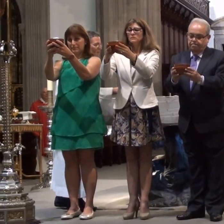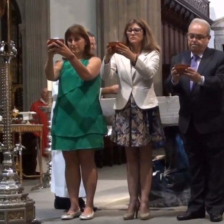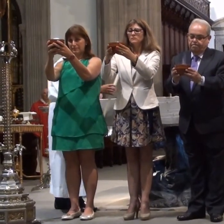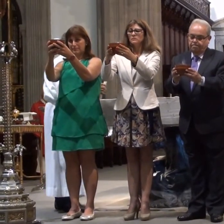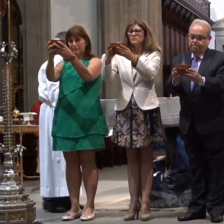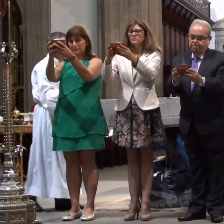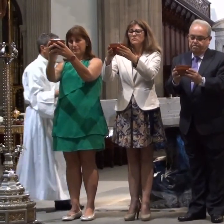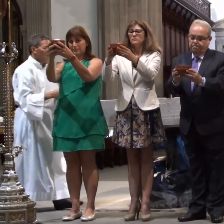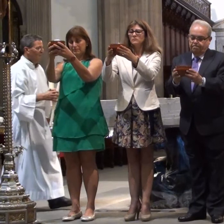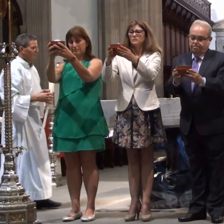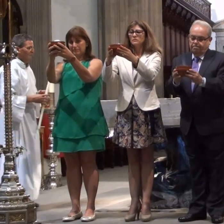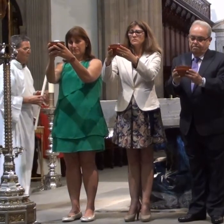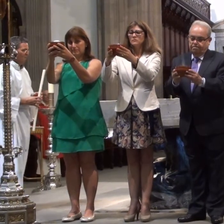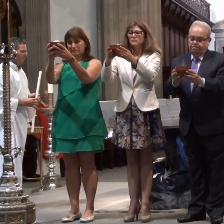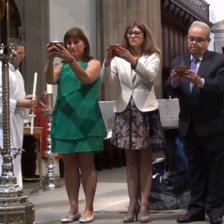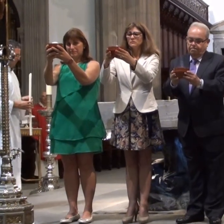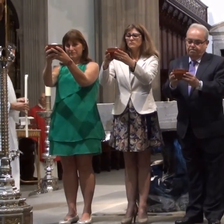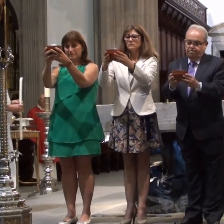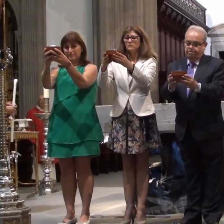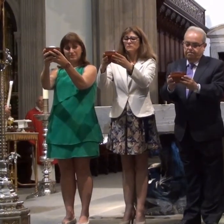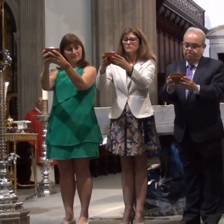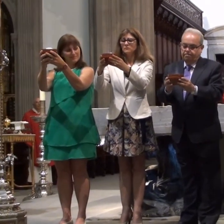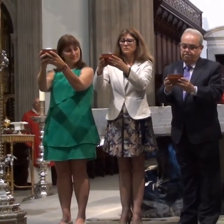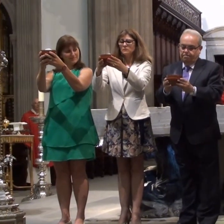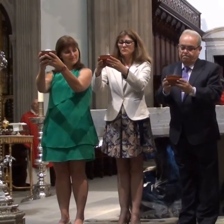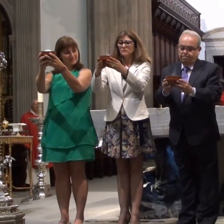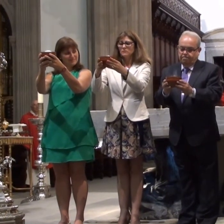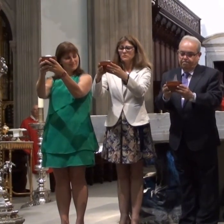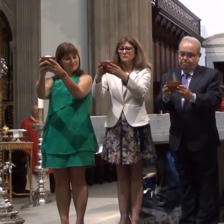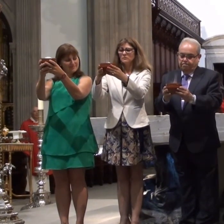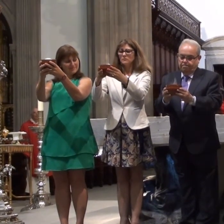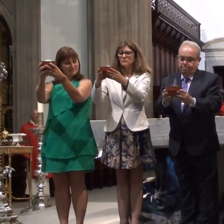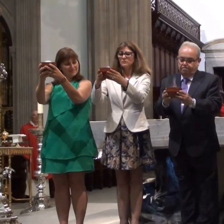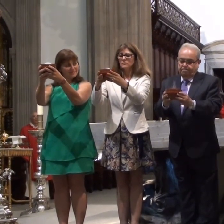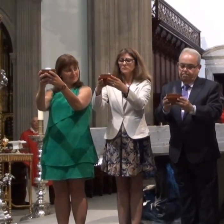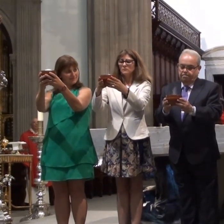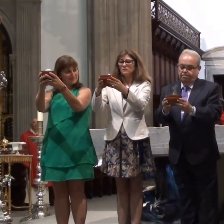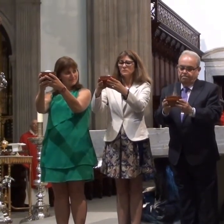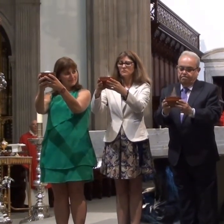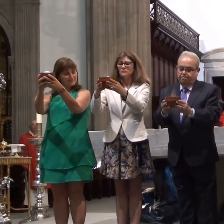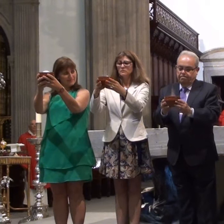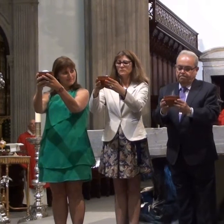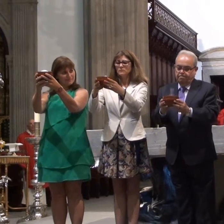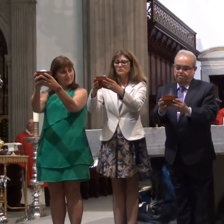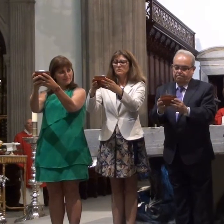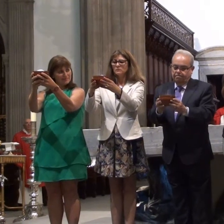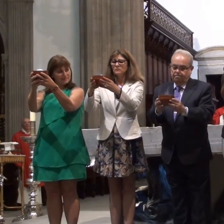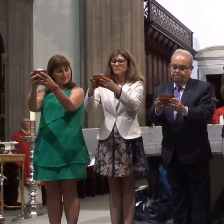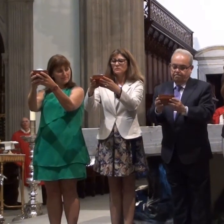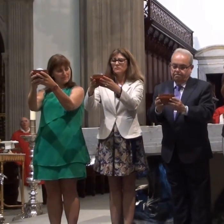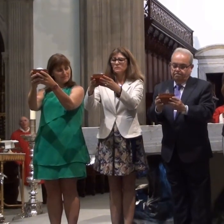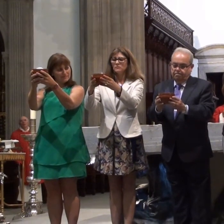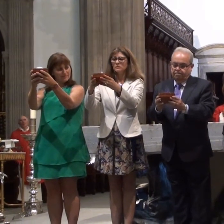la fuerza de lo alto que os mantendrá firmes y fuertes en la tarea de la evangelización de los